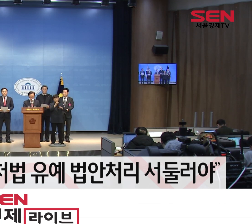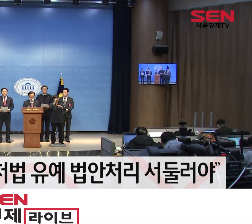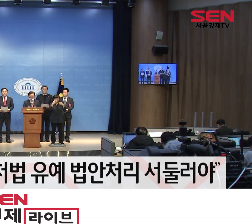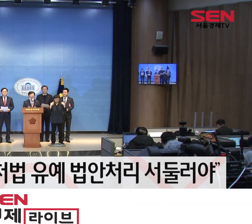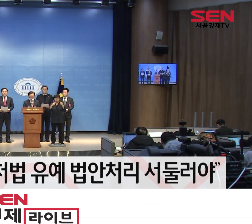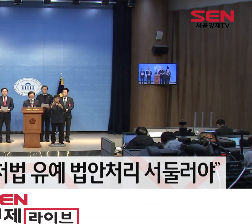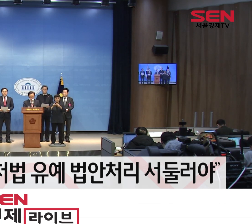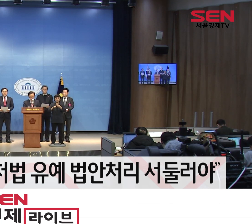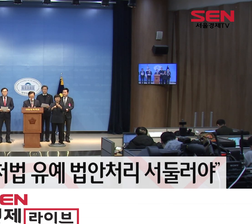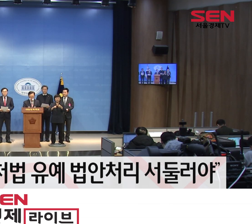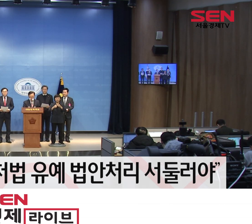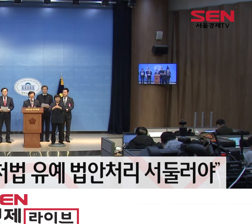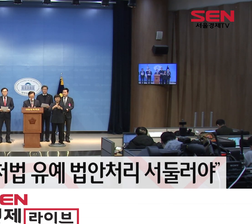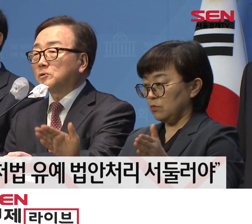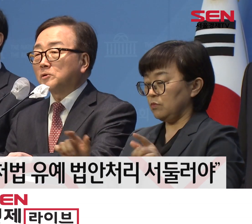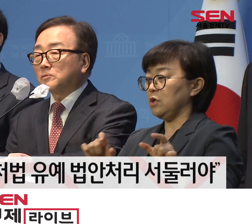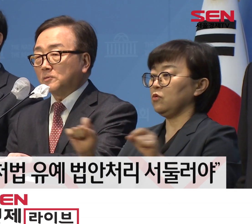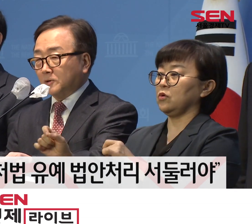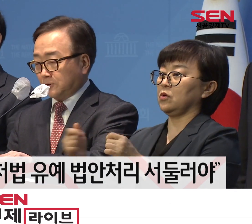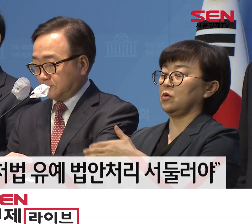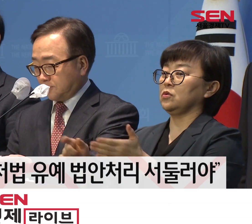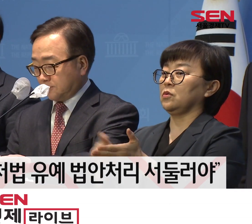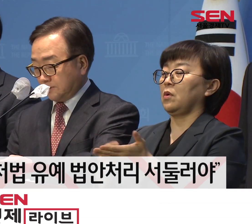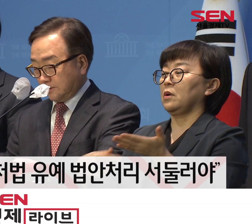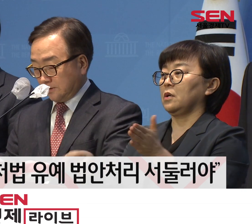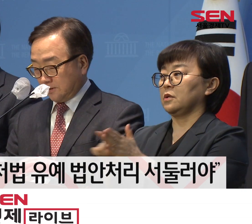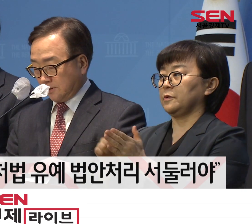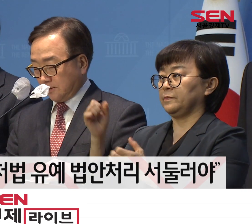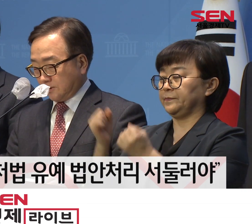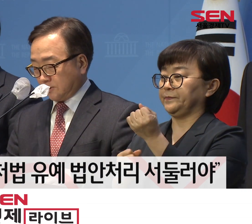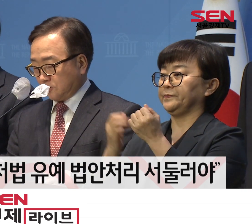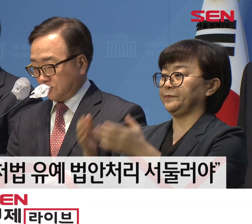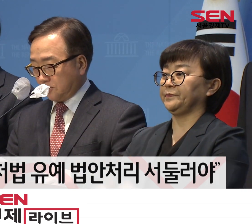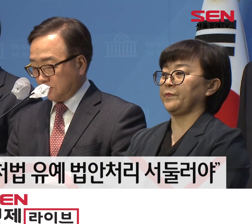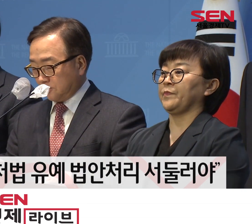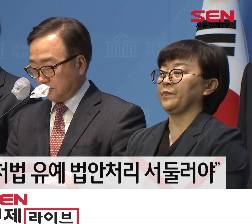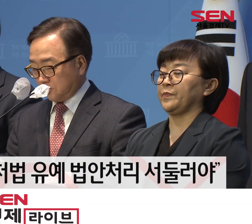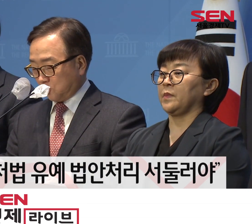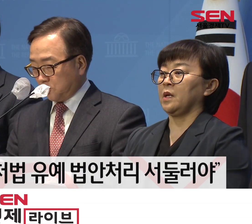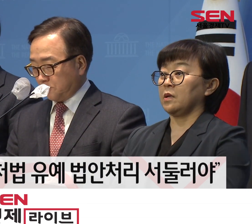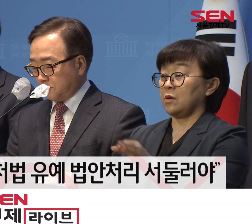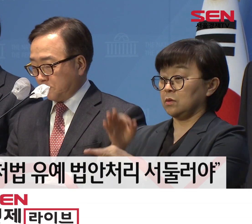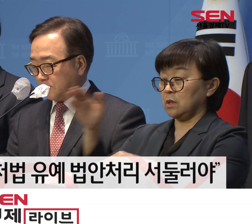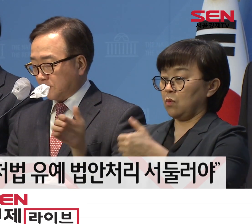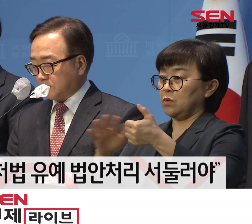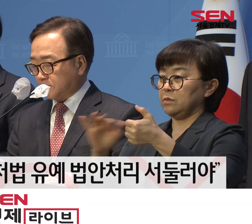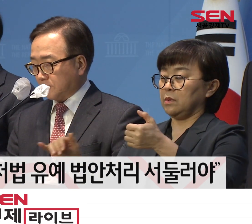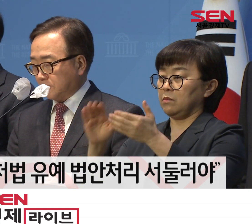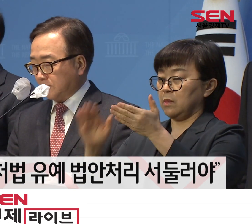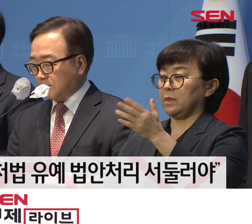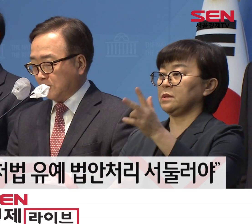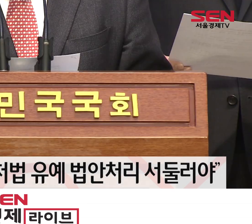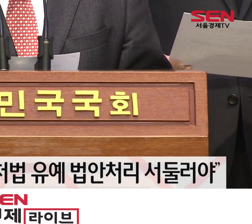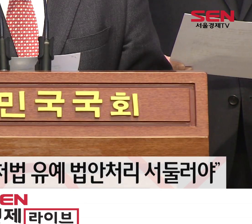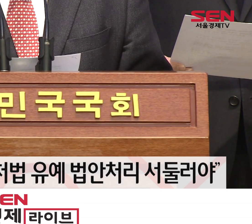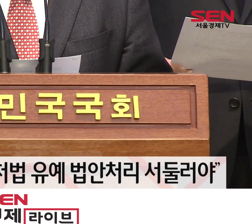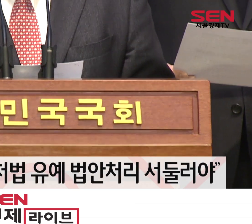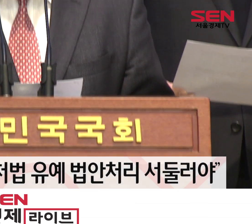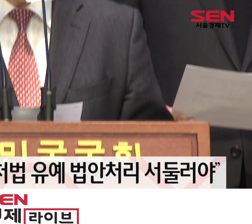중대재해의 준비하지 못한 상황을 고려해 법률의 적용 유예를 그동안 수차례에 촉구했다고 밝혔습니다